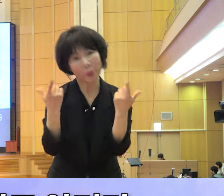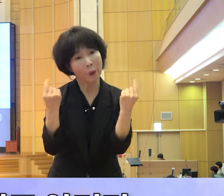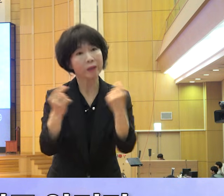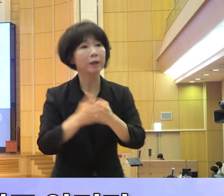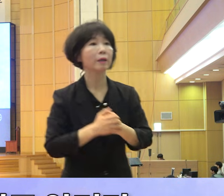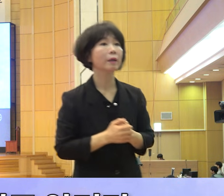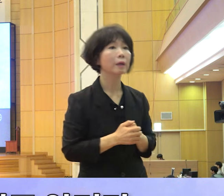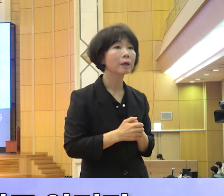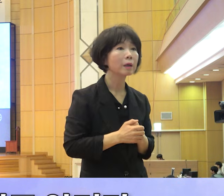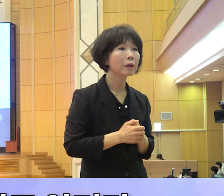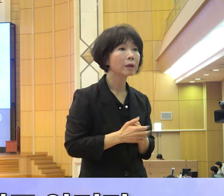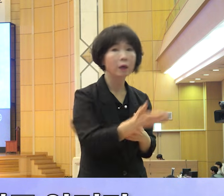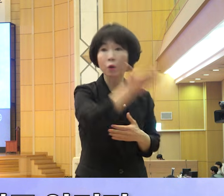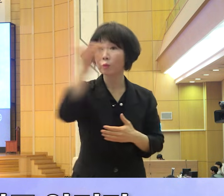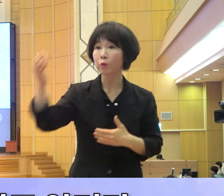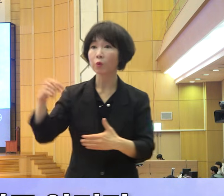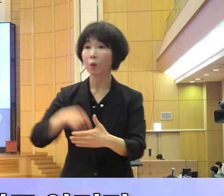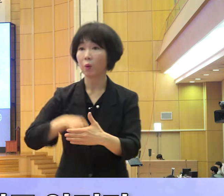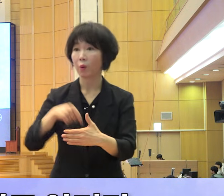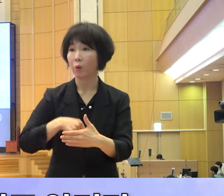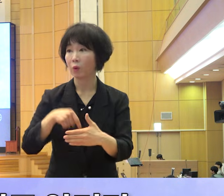이 속에 있는 속사람이